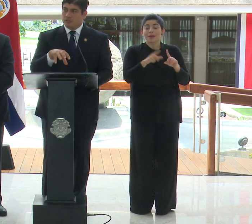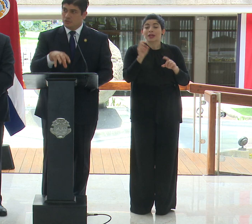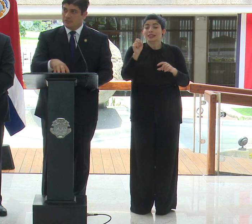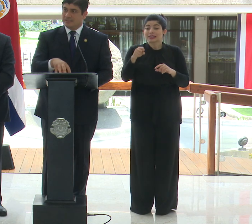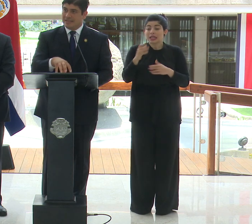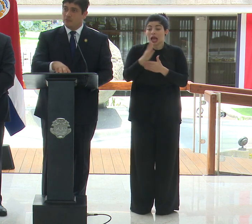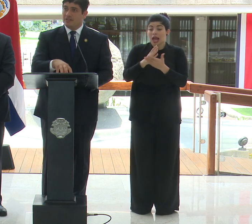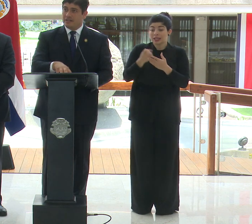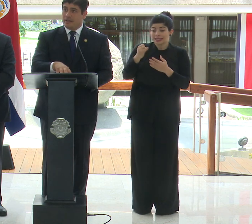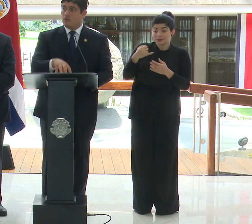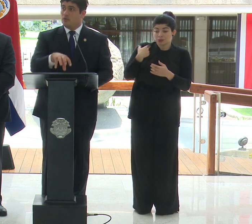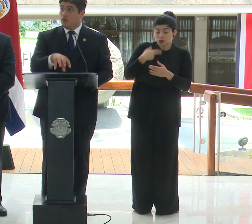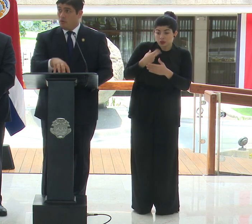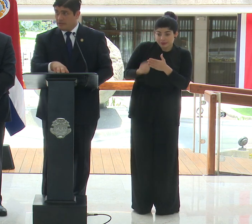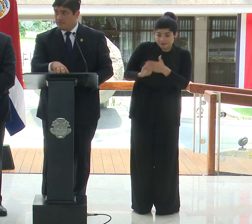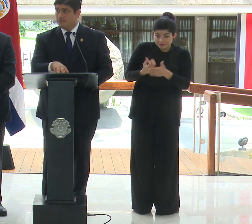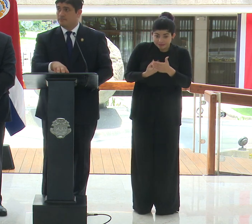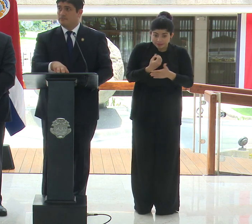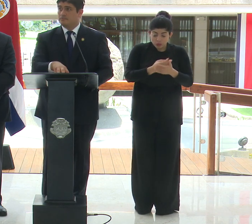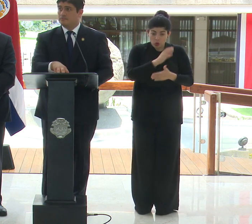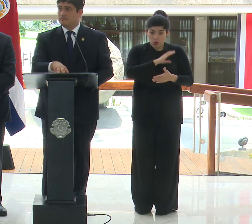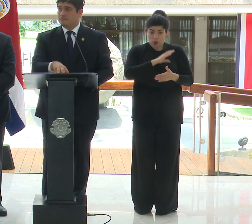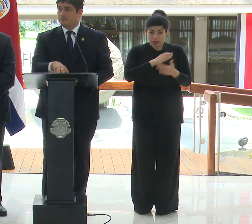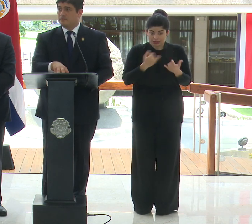las condiciones que hemos generado hoy,